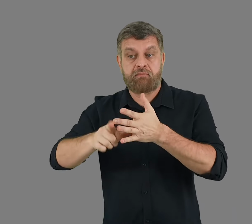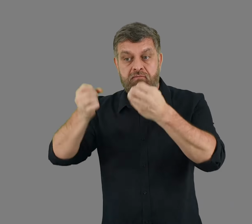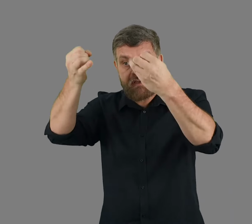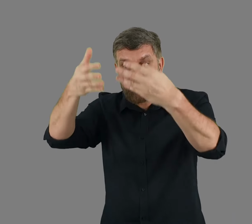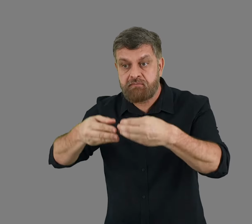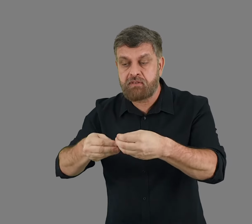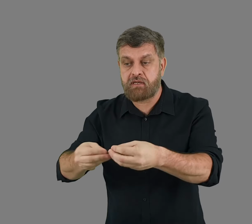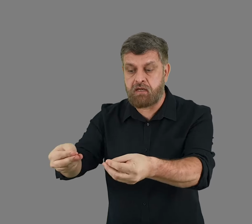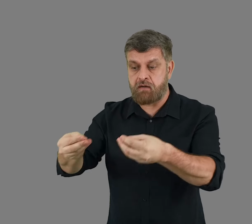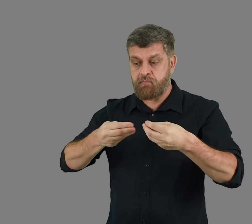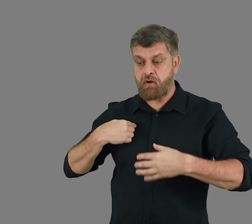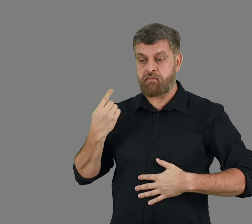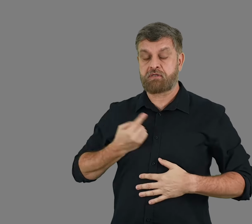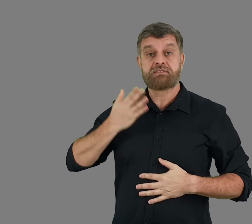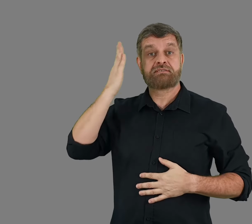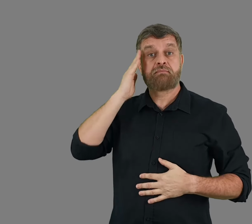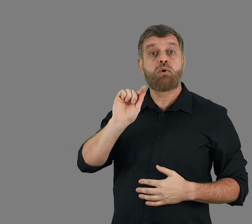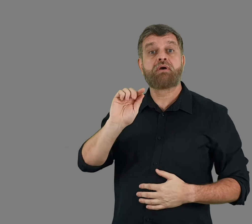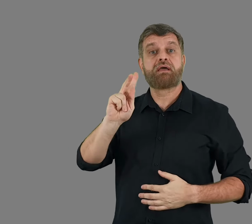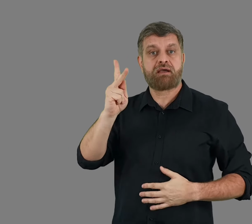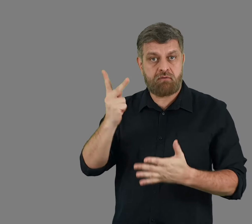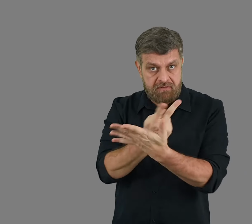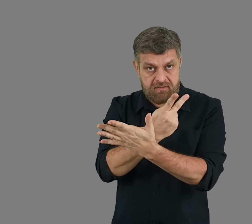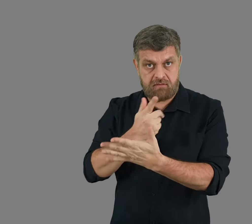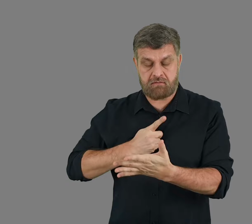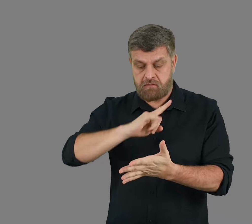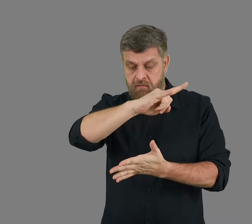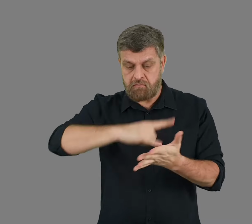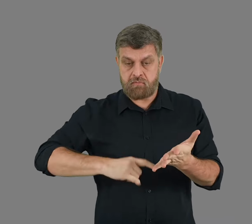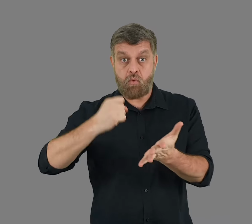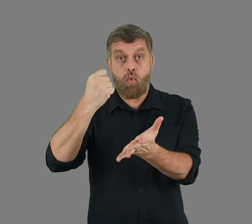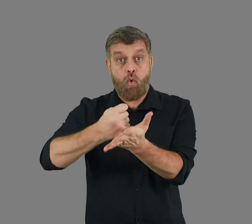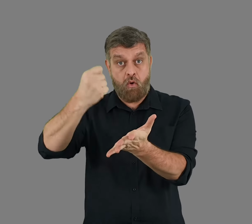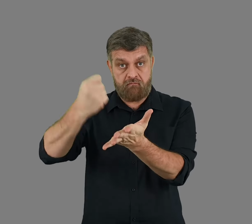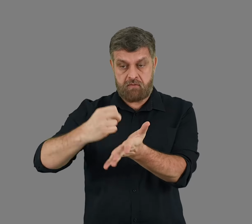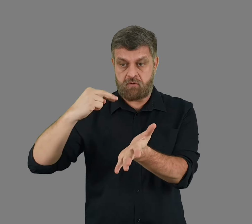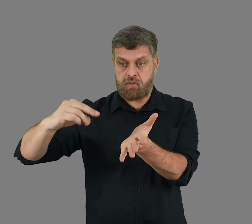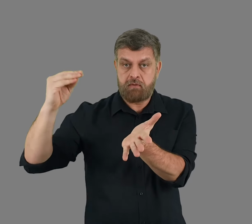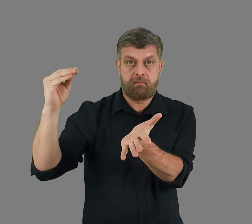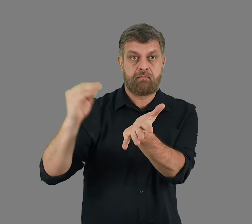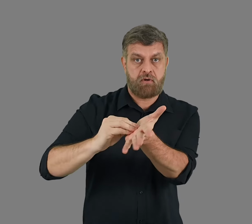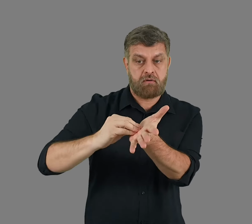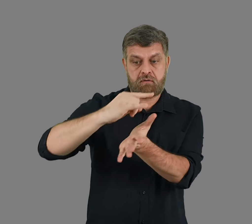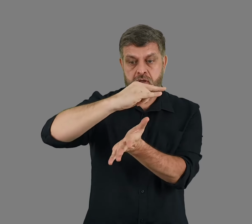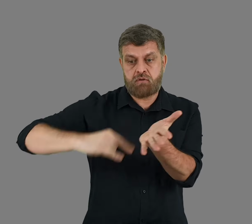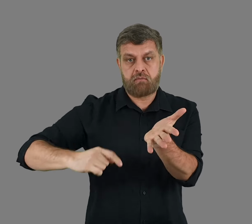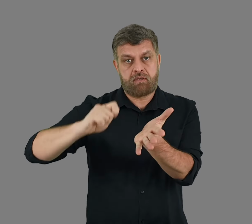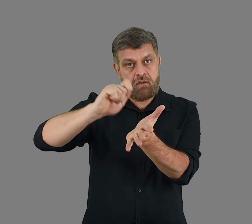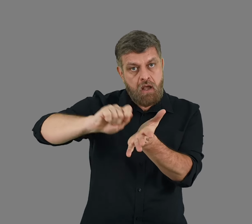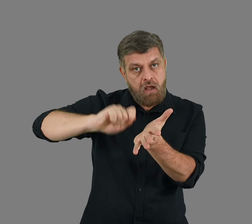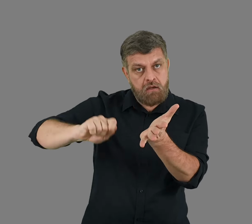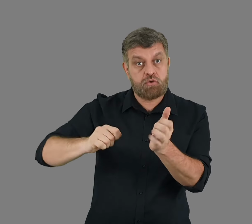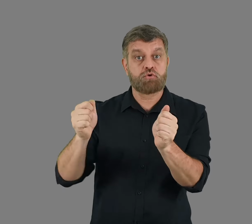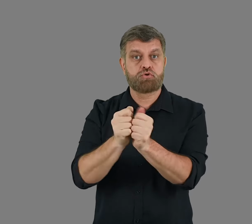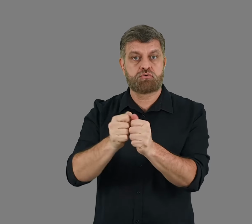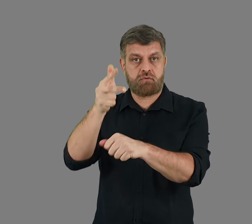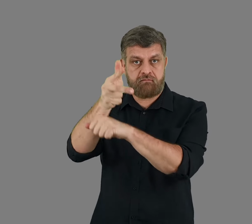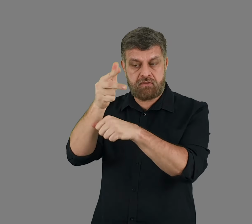diretoria executiva, por escrito, com firma reconhecida, podendo o documento escrito ser acompanhado de vídeo, no prazo de